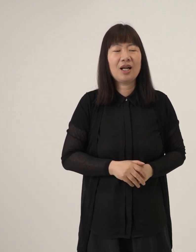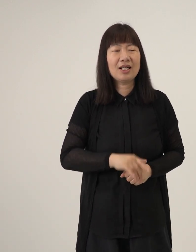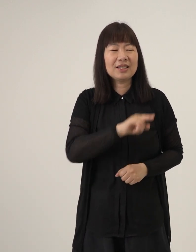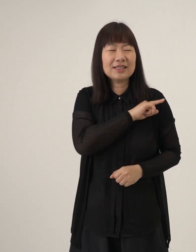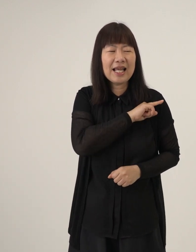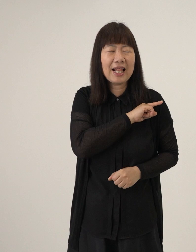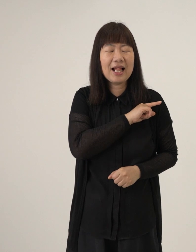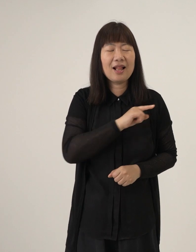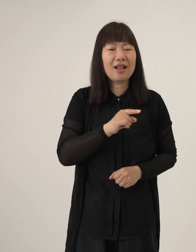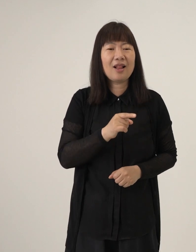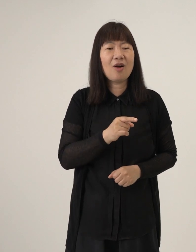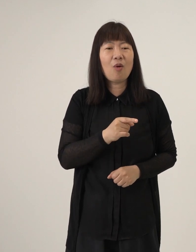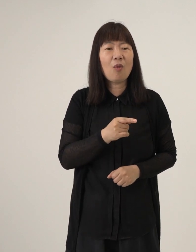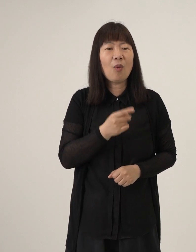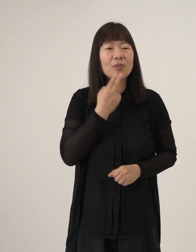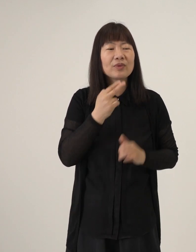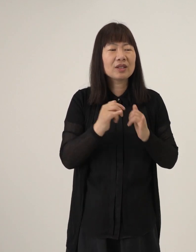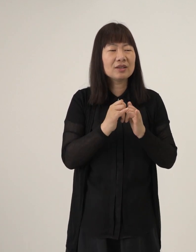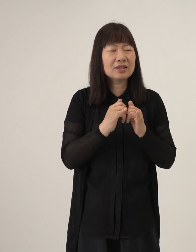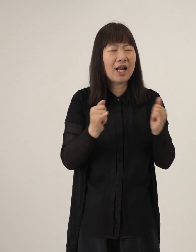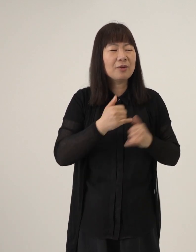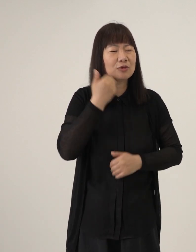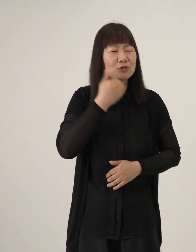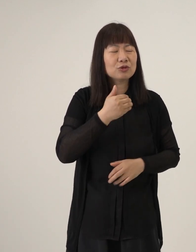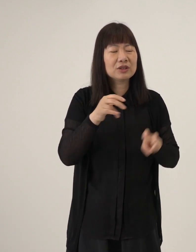같은 20대는 거의 전무하다는 거죠.